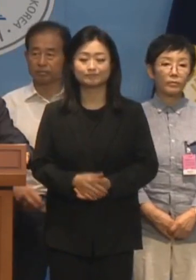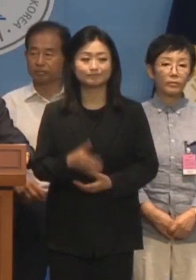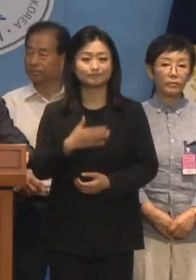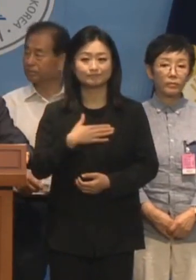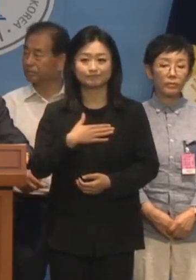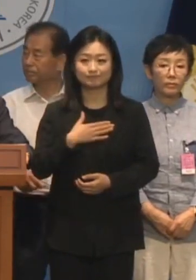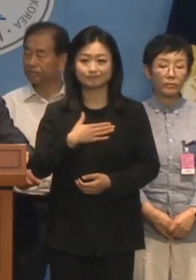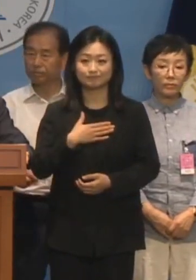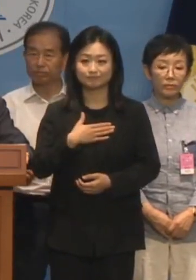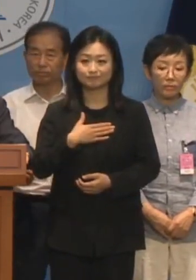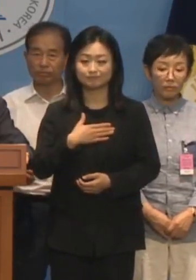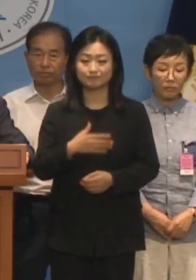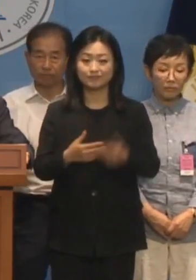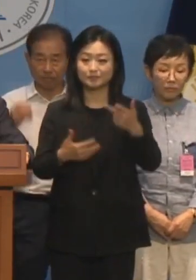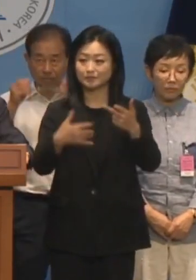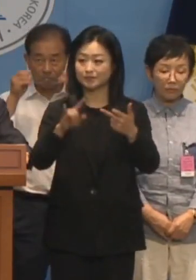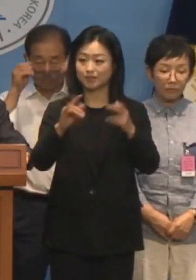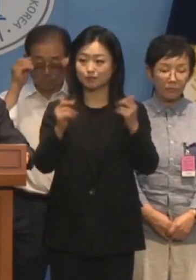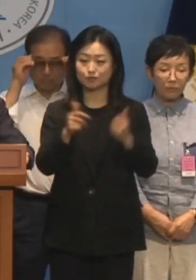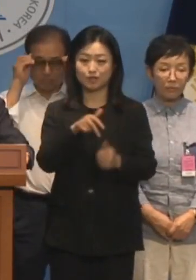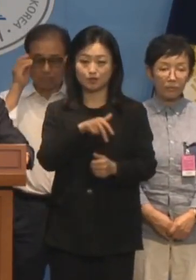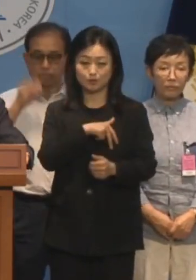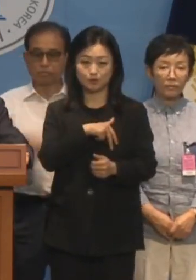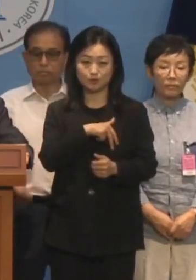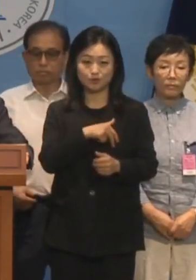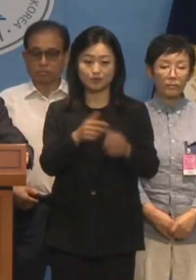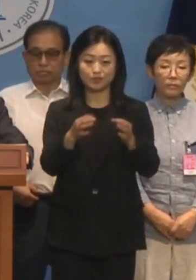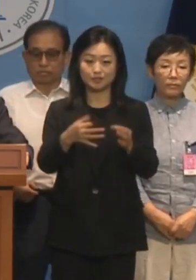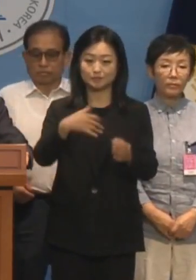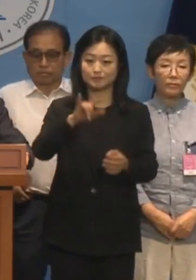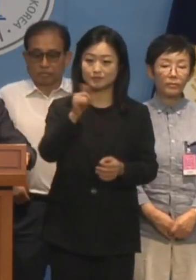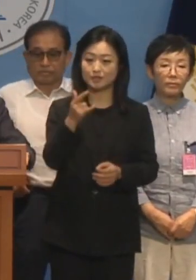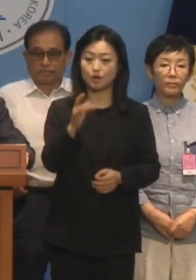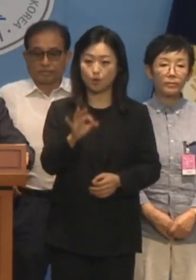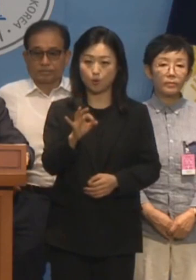저는 17대 국회의원을 지낸 김재홍입니다.